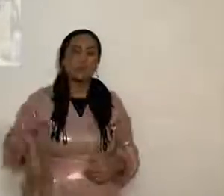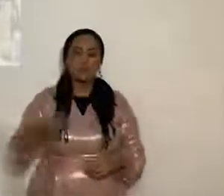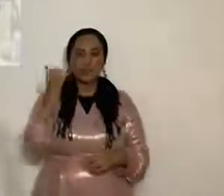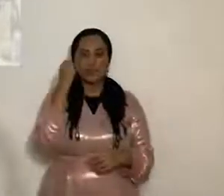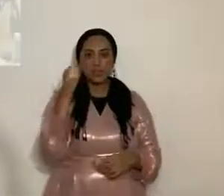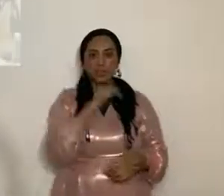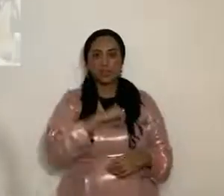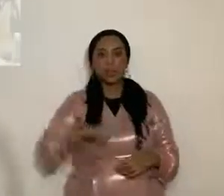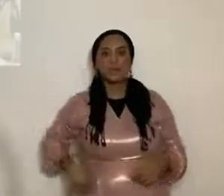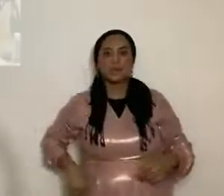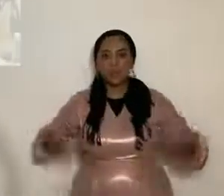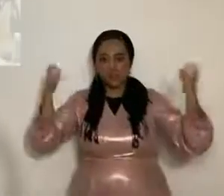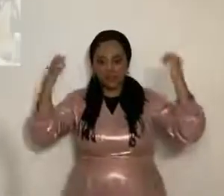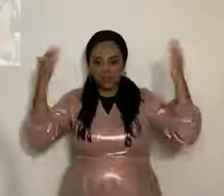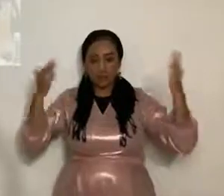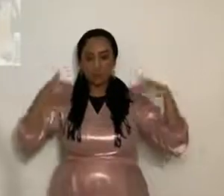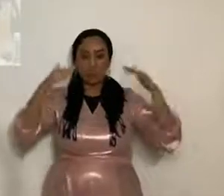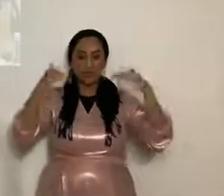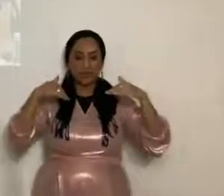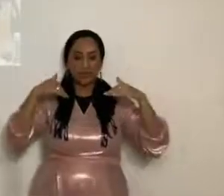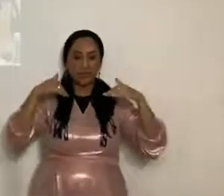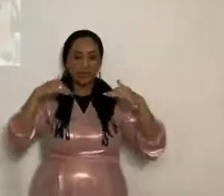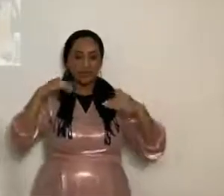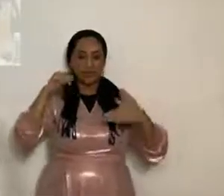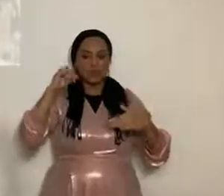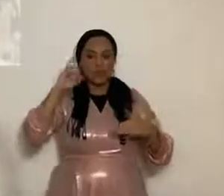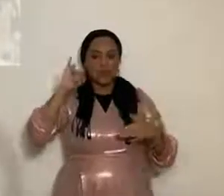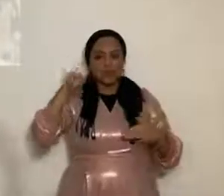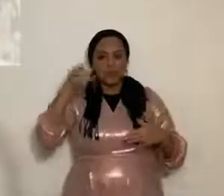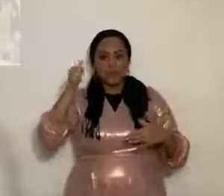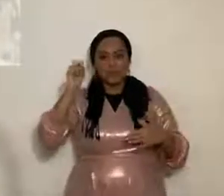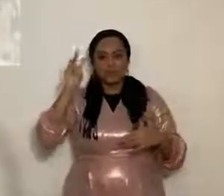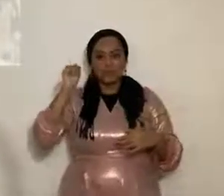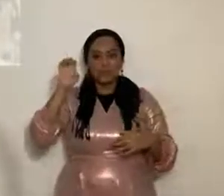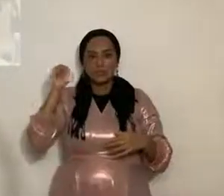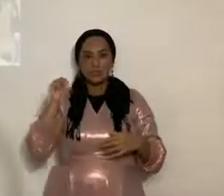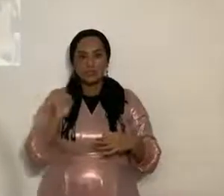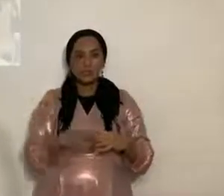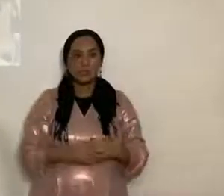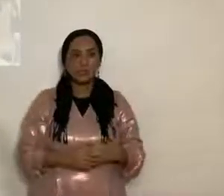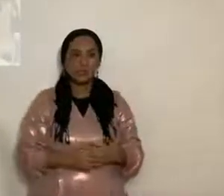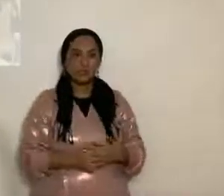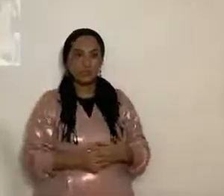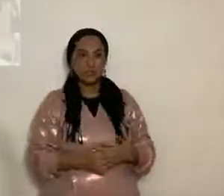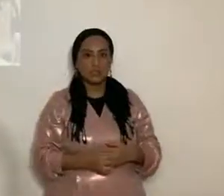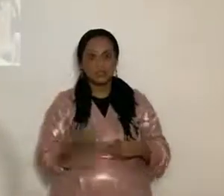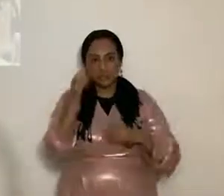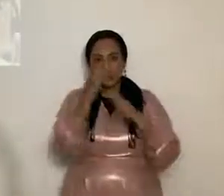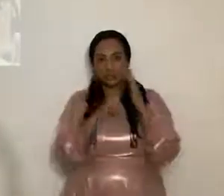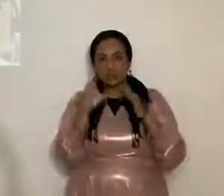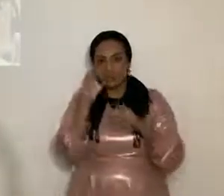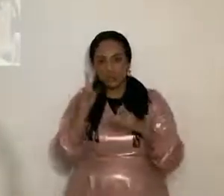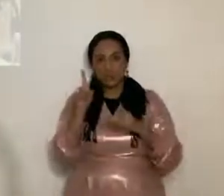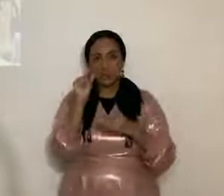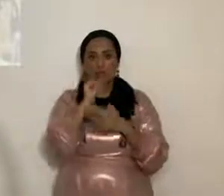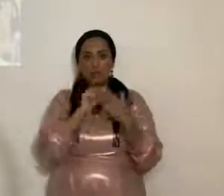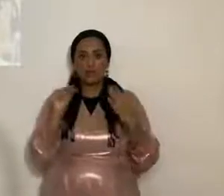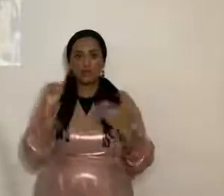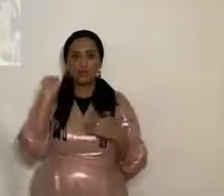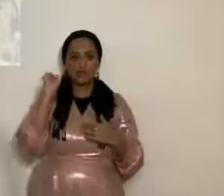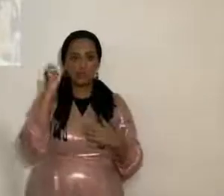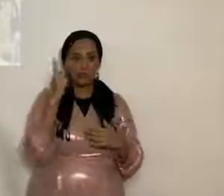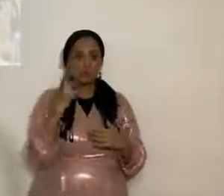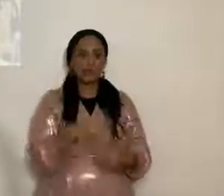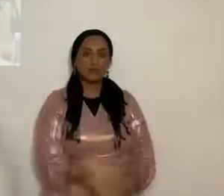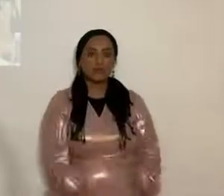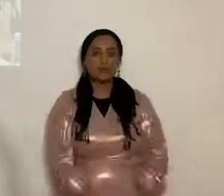HaMashiach. Aleluya. Ahora vamos a ver Santiago, la carta de Santiago, capítulo 1, verso